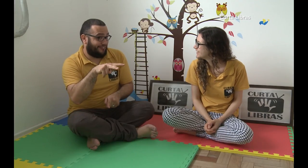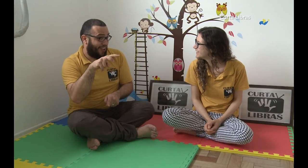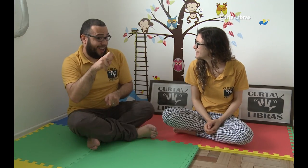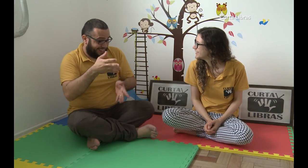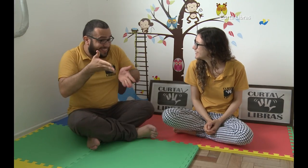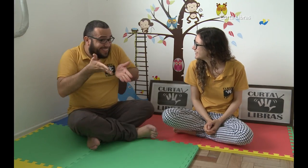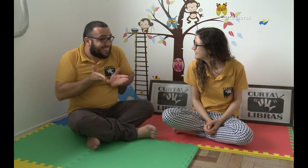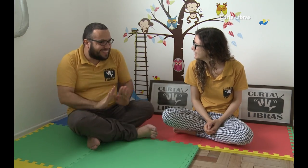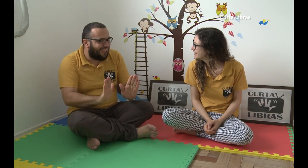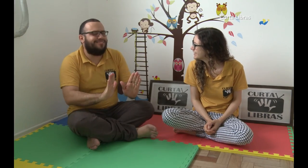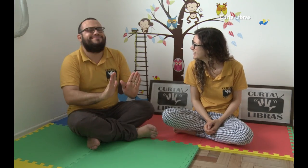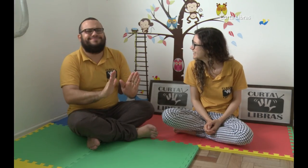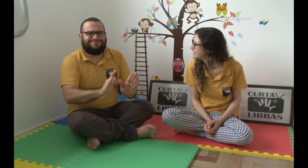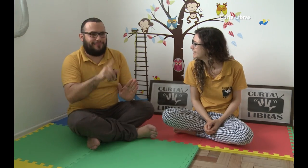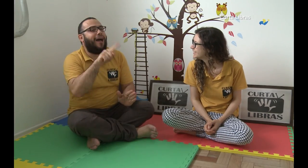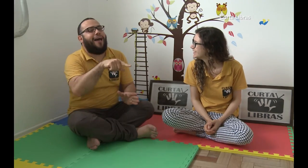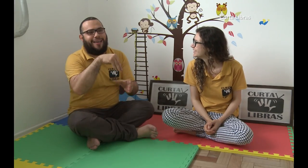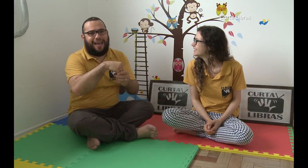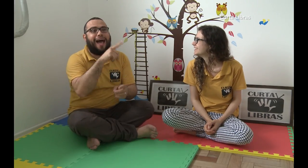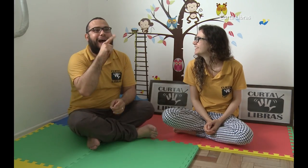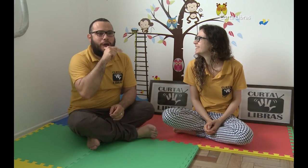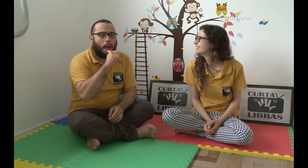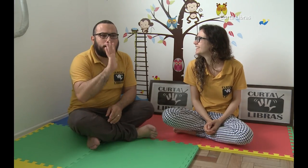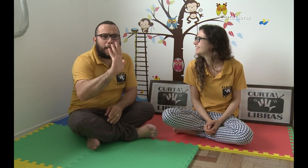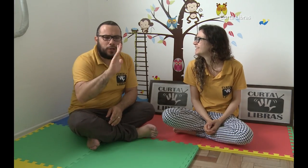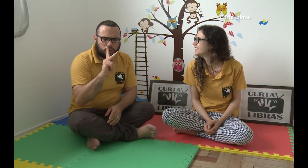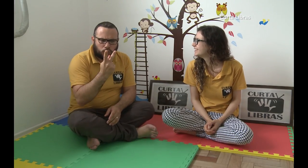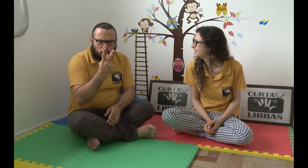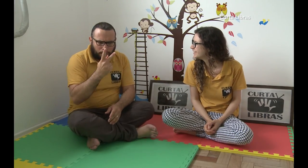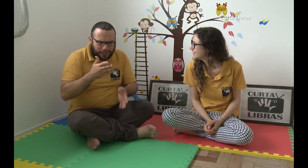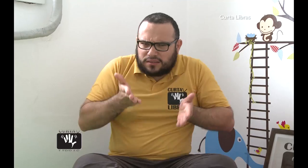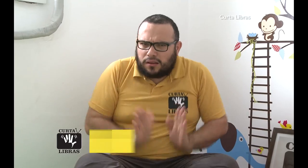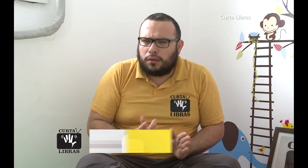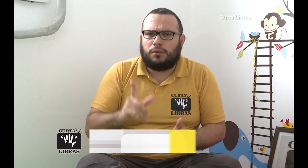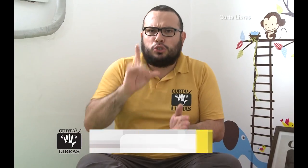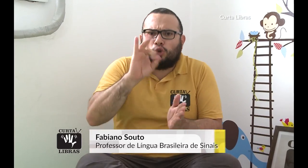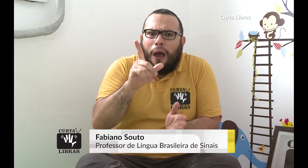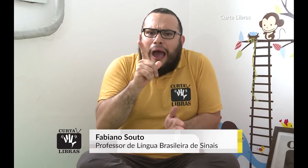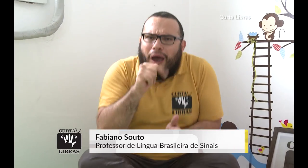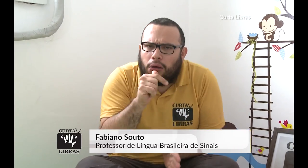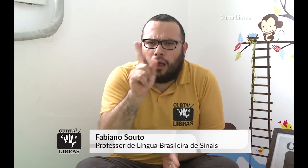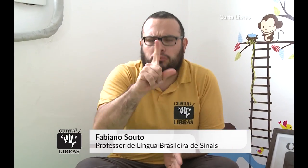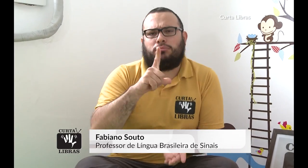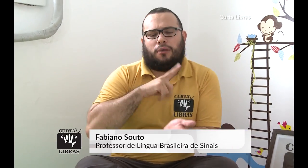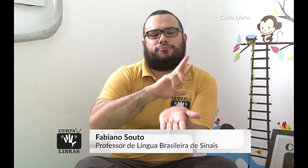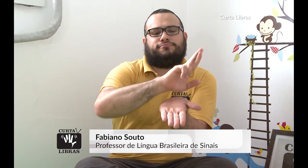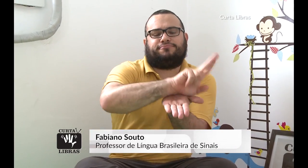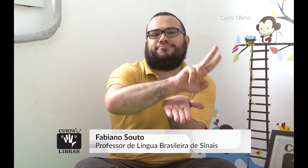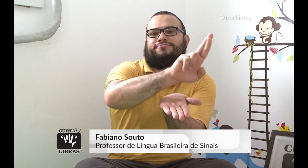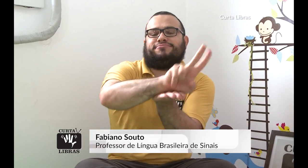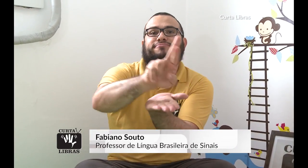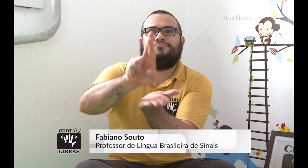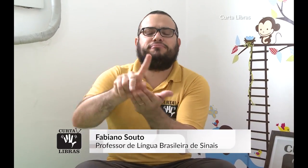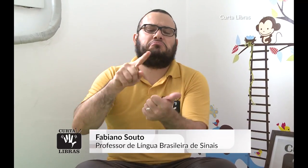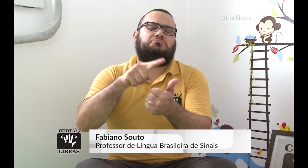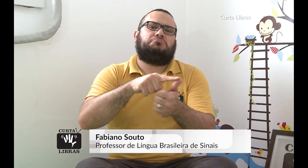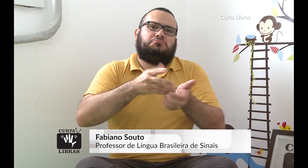Mas o parto humanizado Não é somente o nascimento na água Tem diferentes maneiras de ter um parto